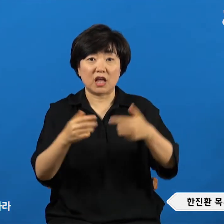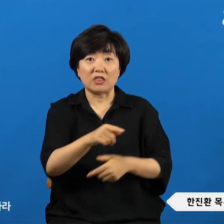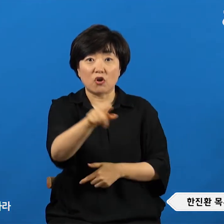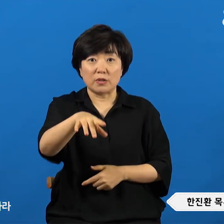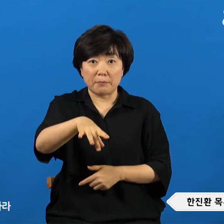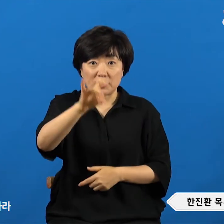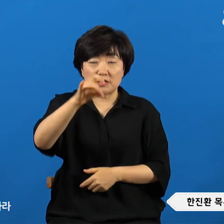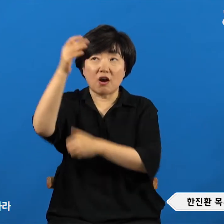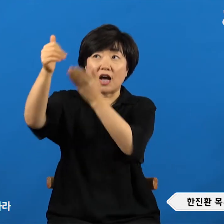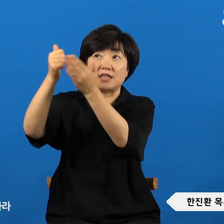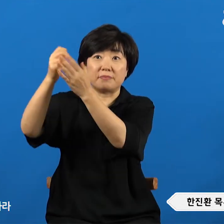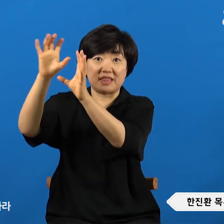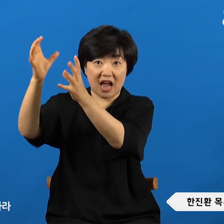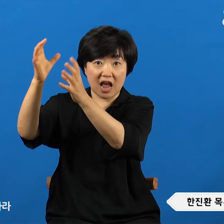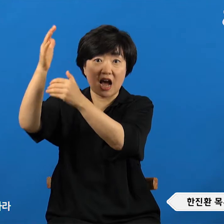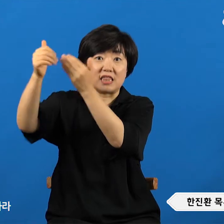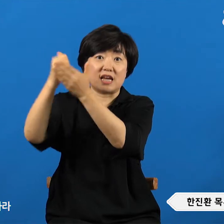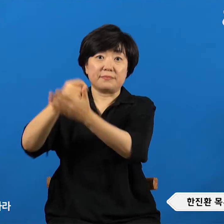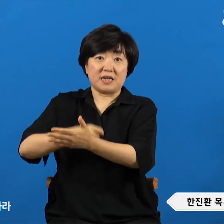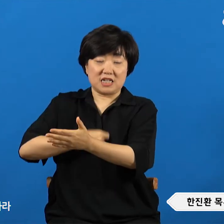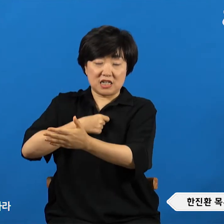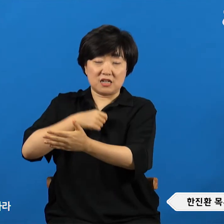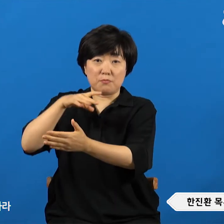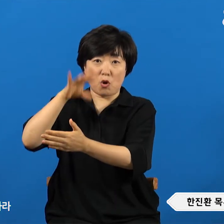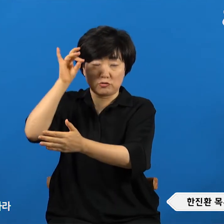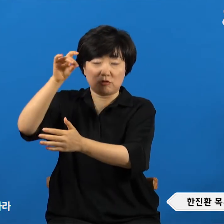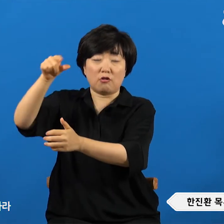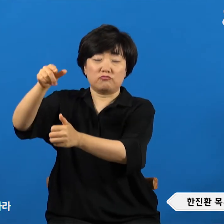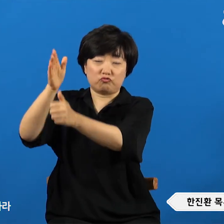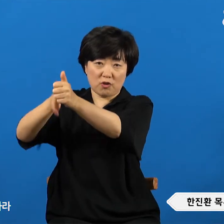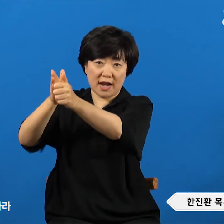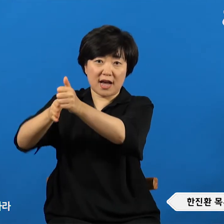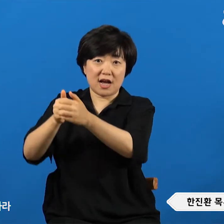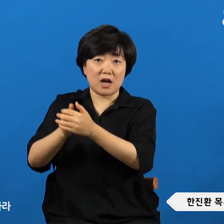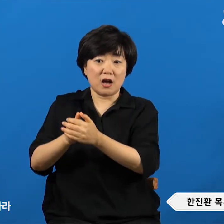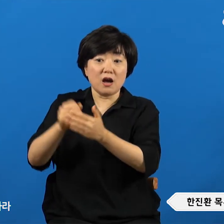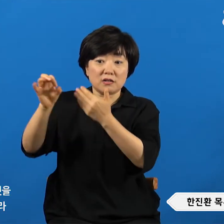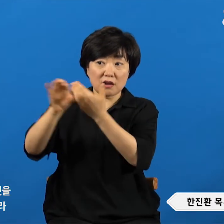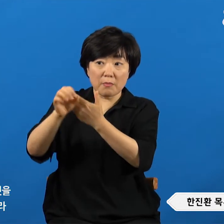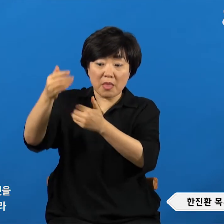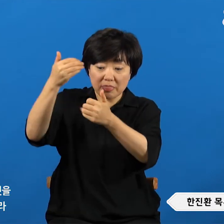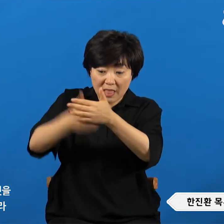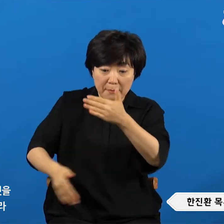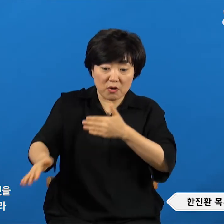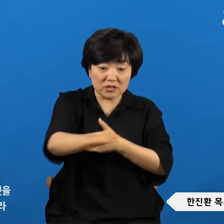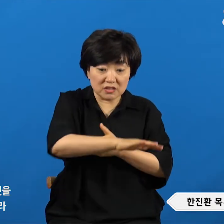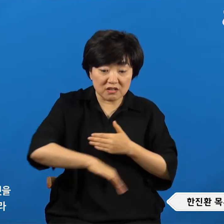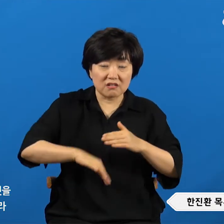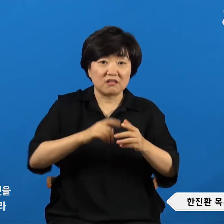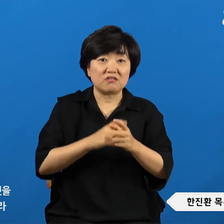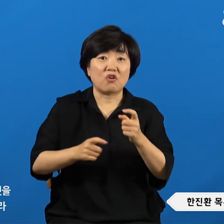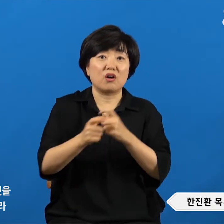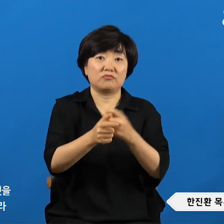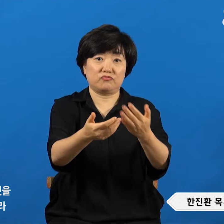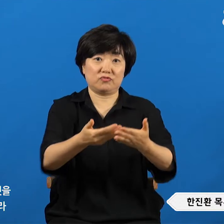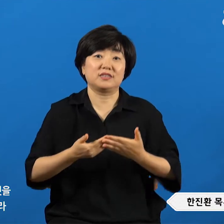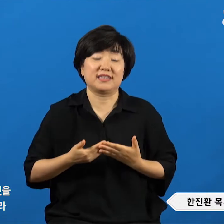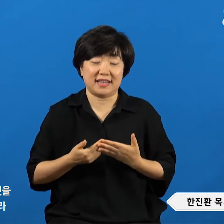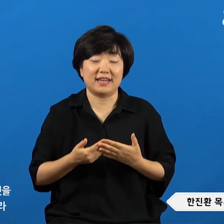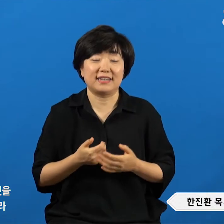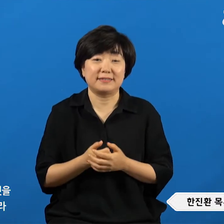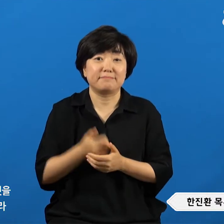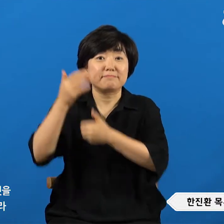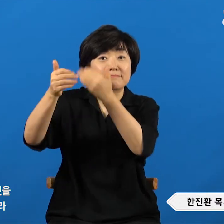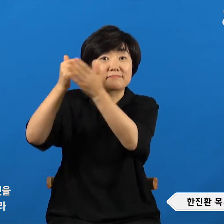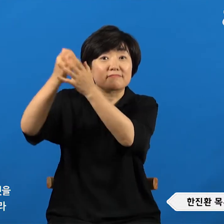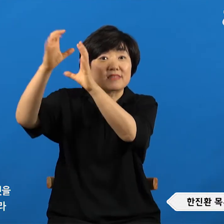너희는 먼저 그의 나라와 그의 의를 구하라. 그리하면 이 모든 것을 너희에게 더하시리라.